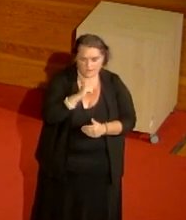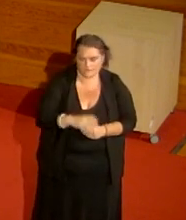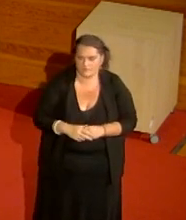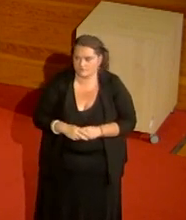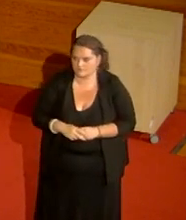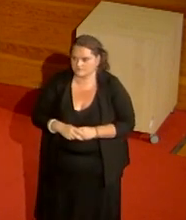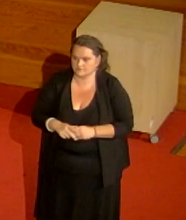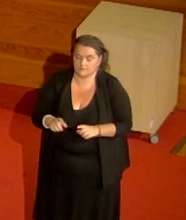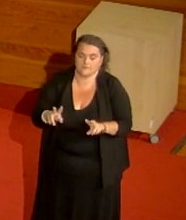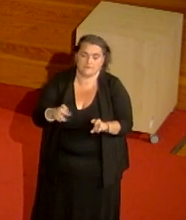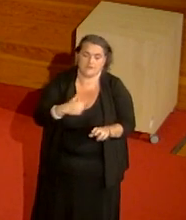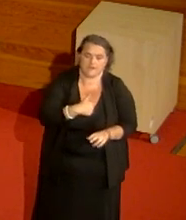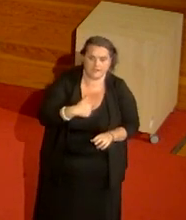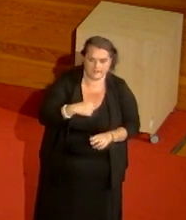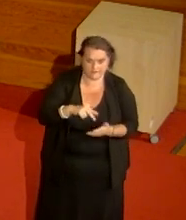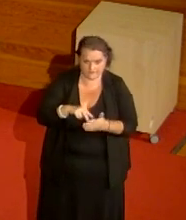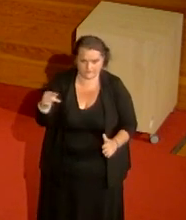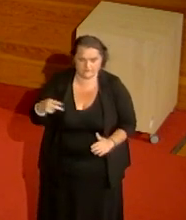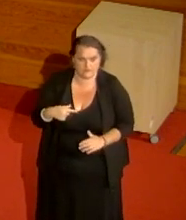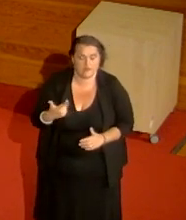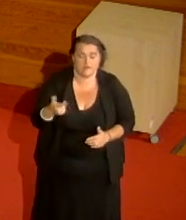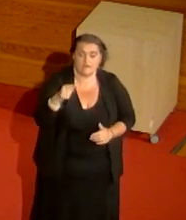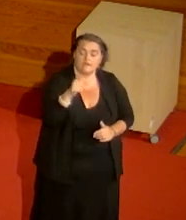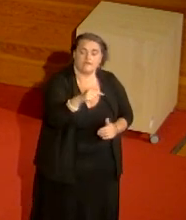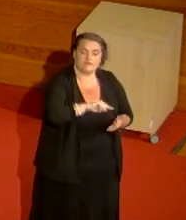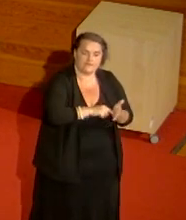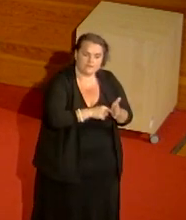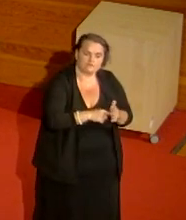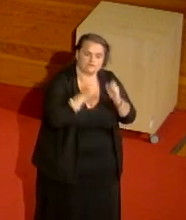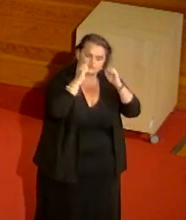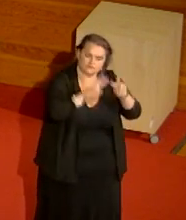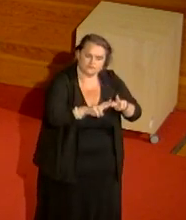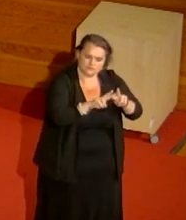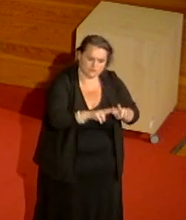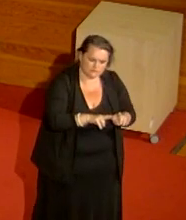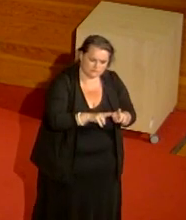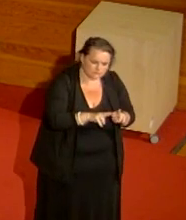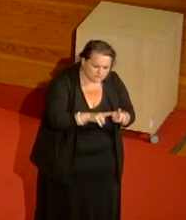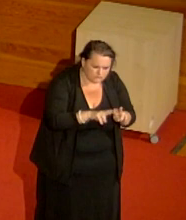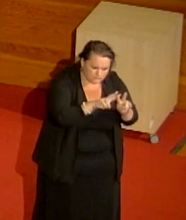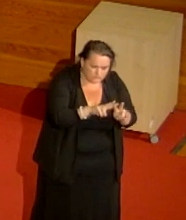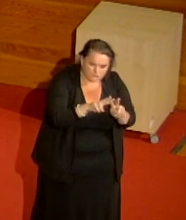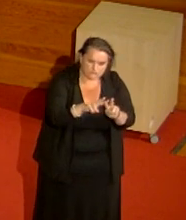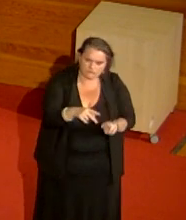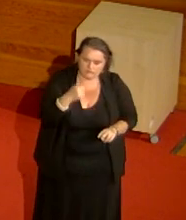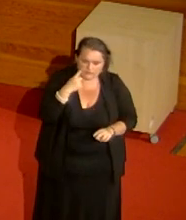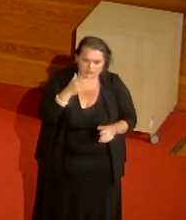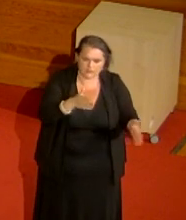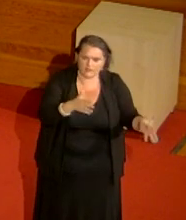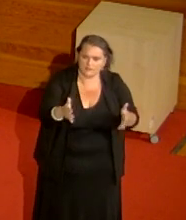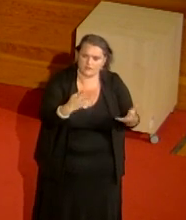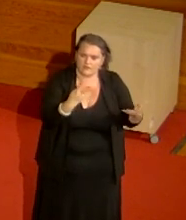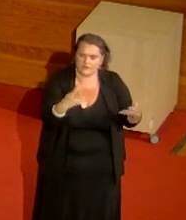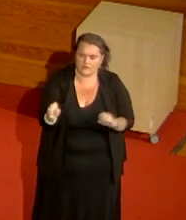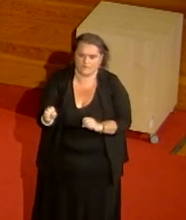ese trabajo que que estuvimos haciendo en deust Toc e observamos como e cuando en los años 90 estuvimos